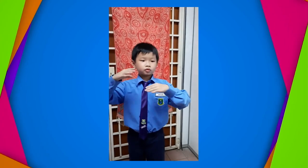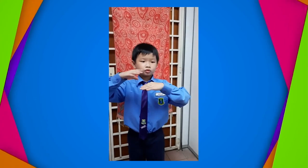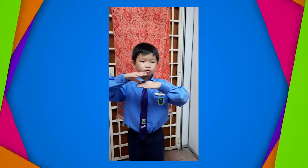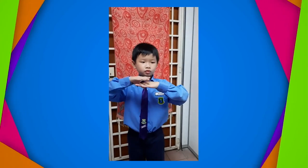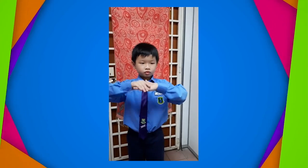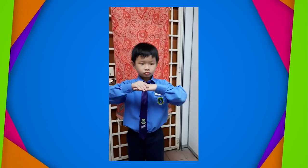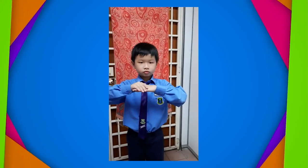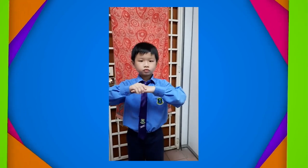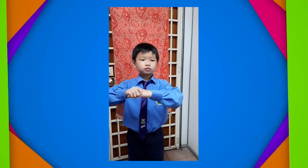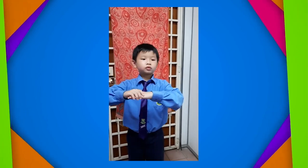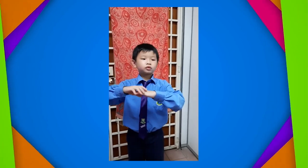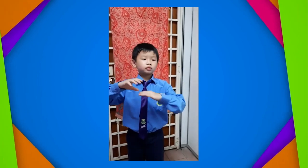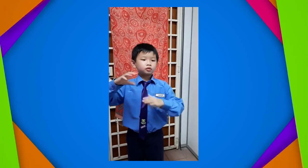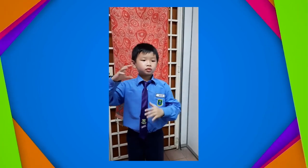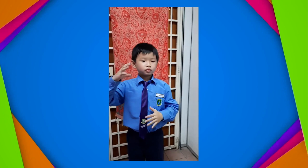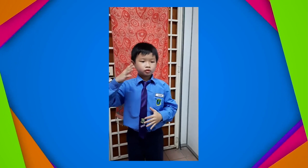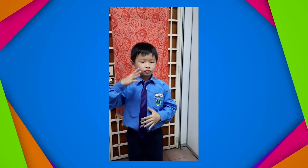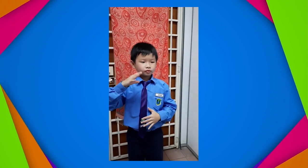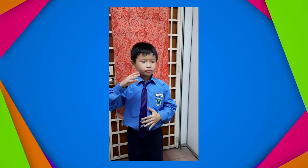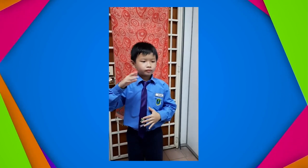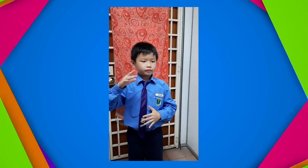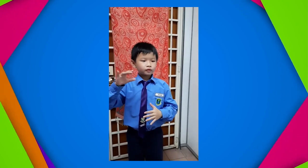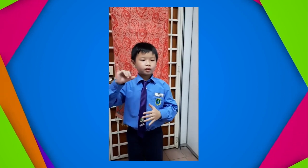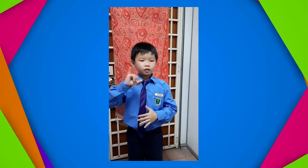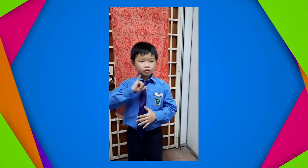Bahasa Inggeris.